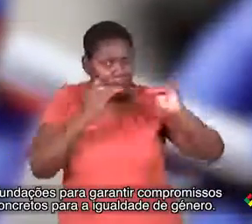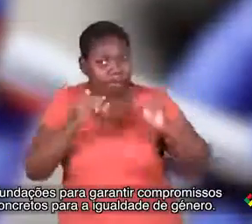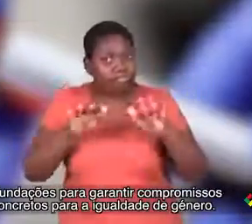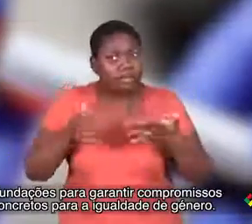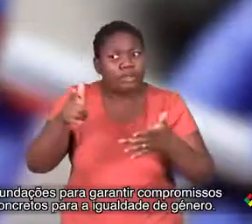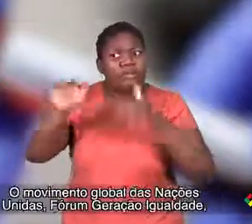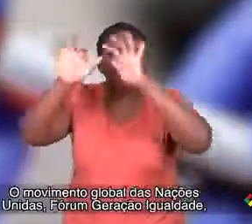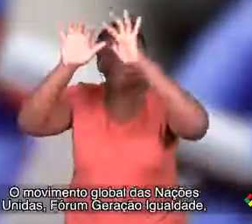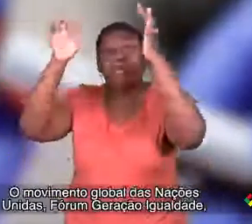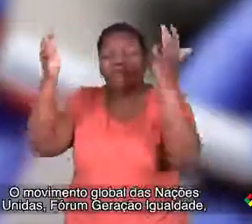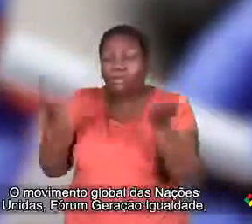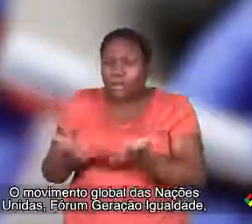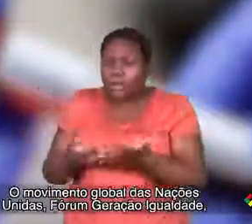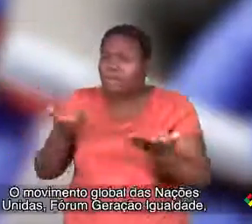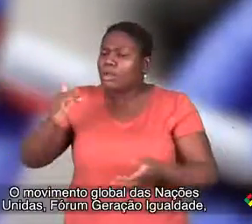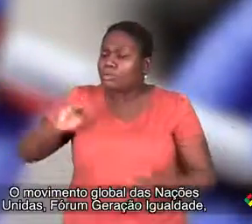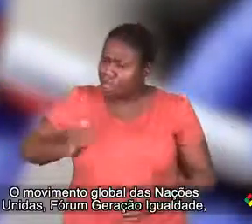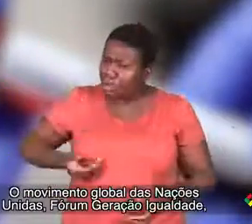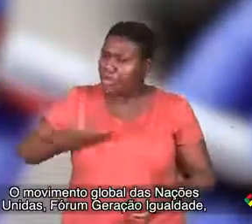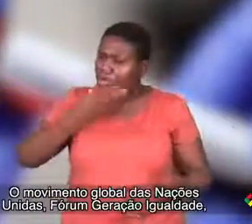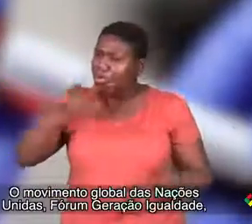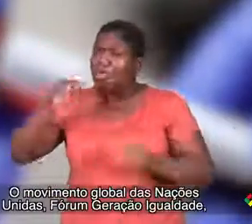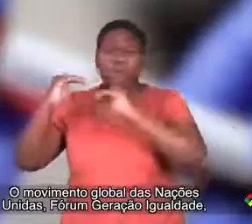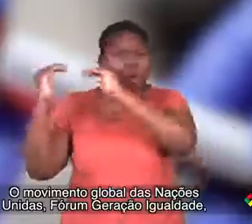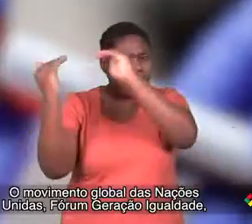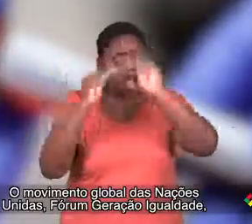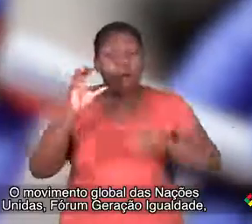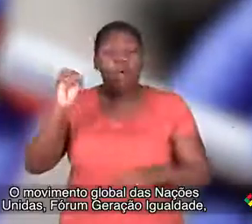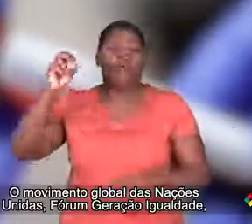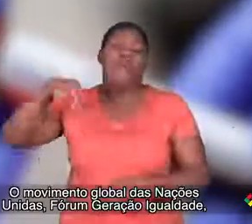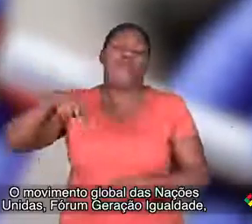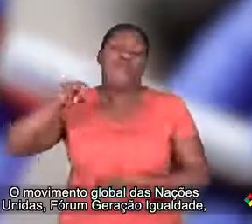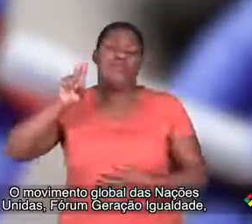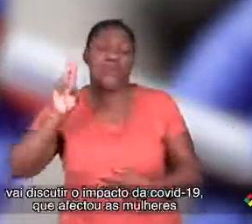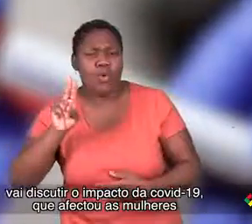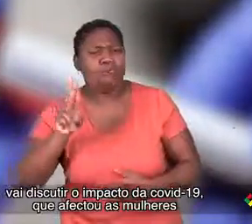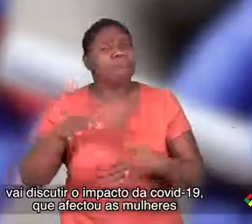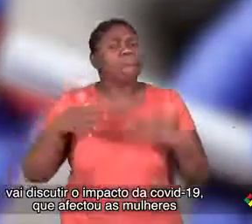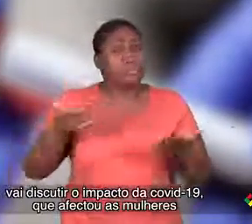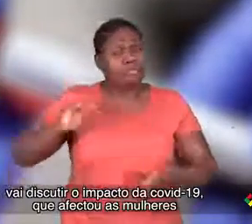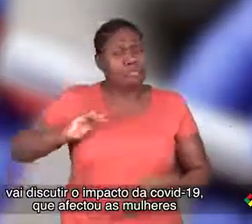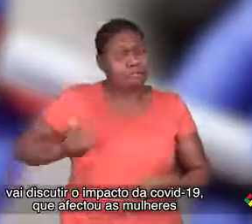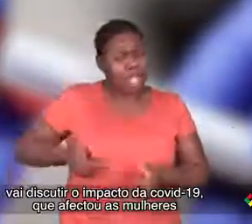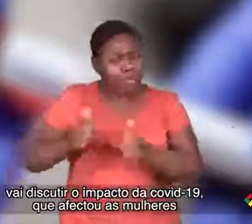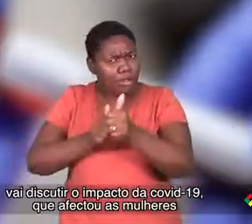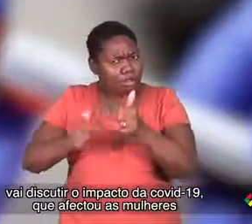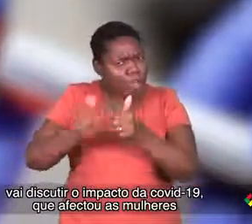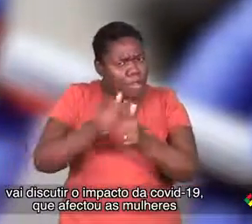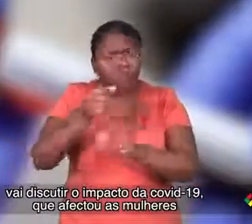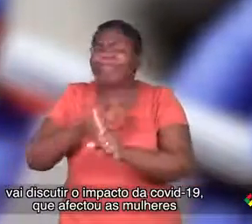género. O Movimento Global das Nações Unidas, Fórum Geração Igualdade, vai discutir o impacto da Covid-19 que afetou